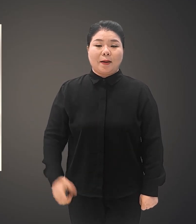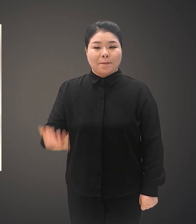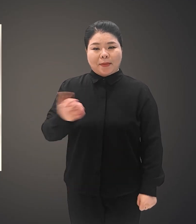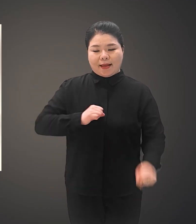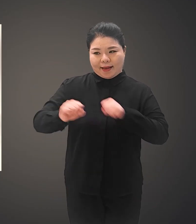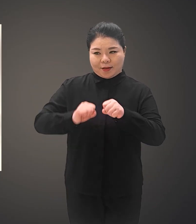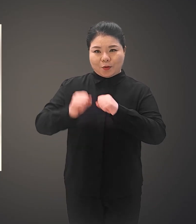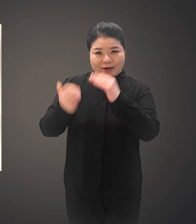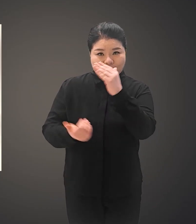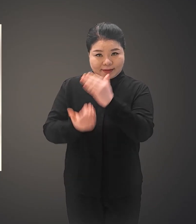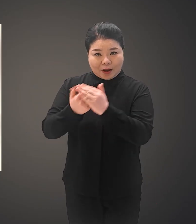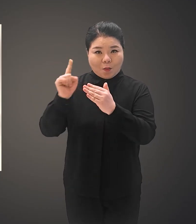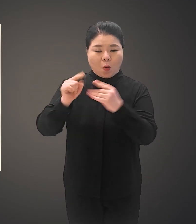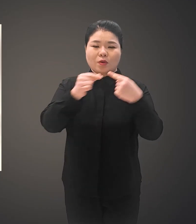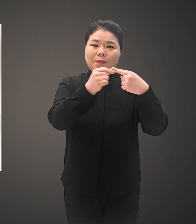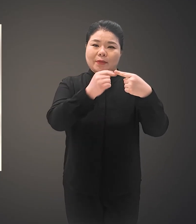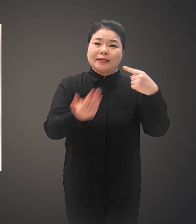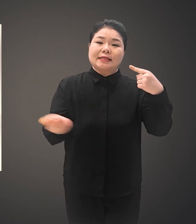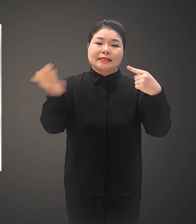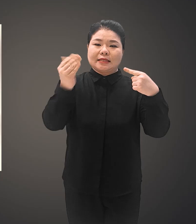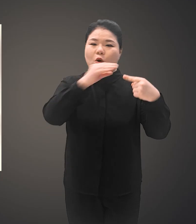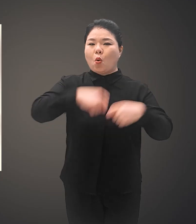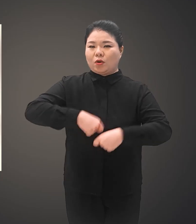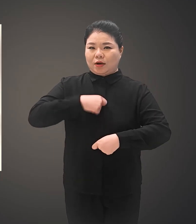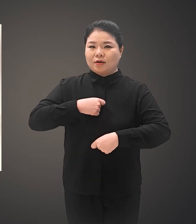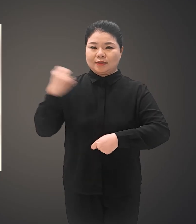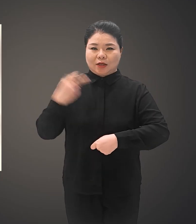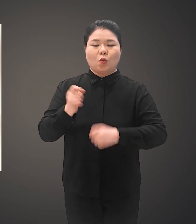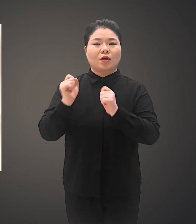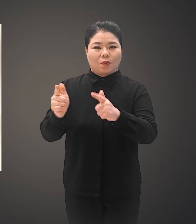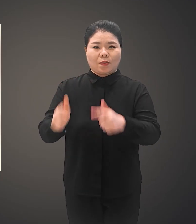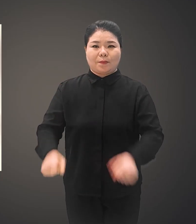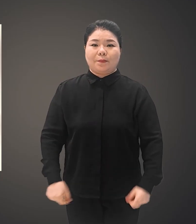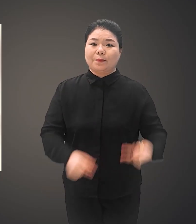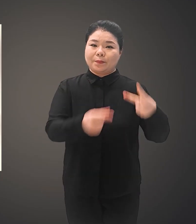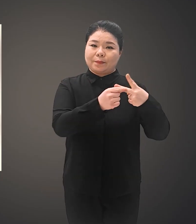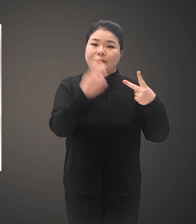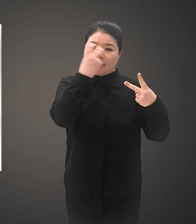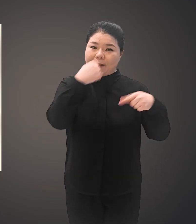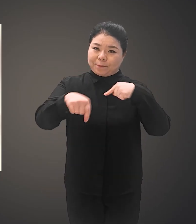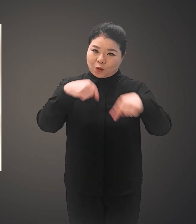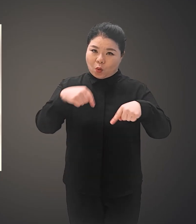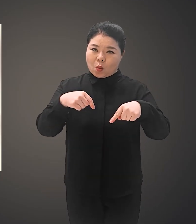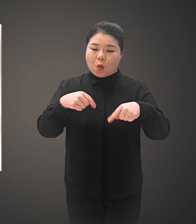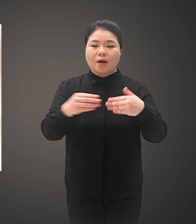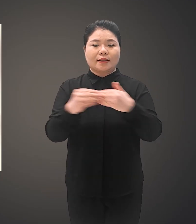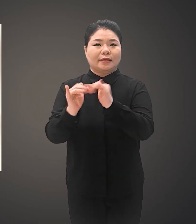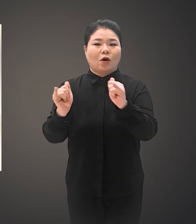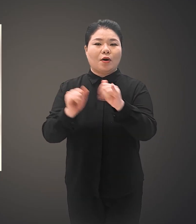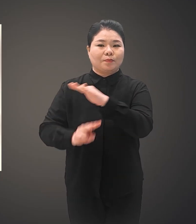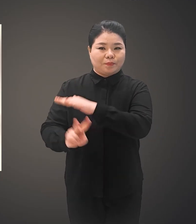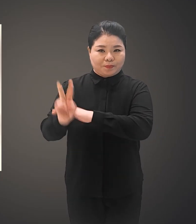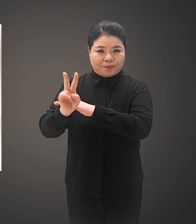선행사건. 1. 승진, 공정성과 기회. 2. 감독, 리더의